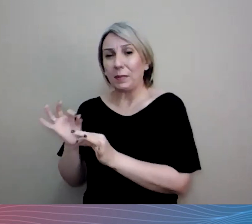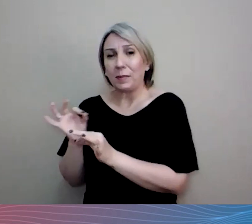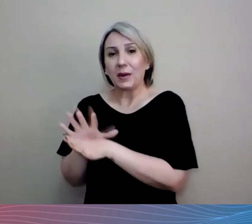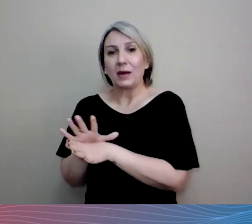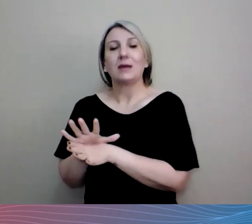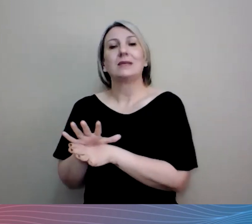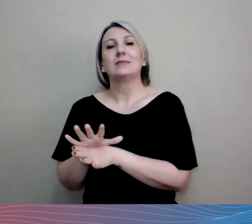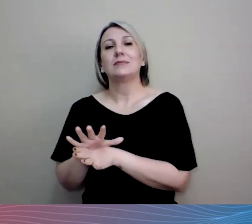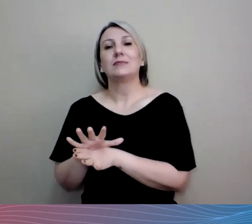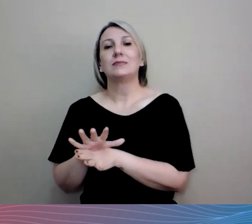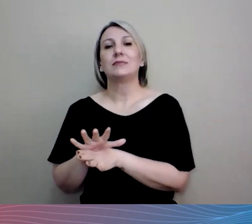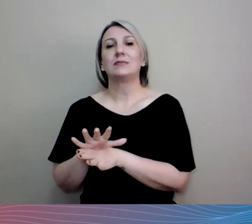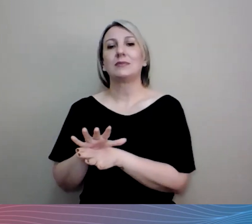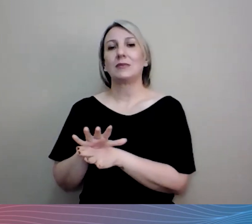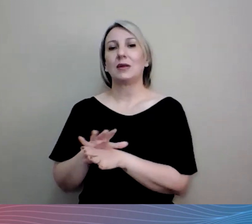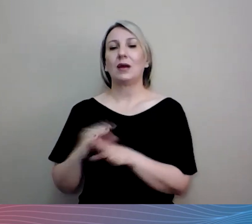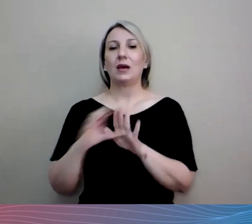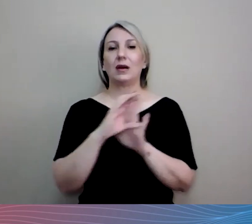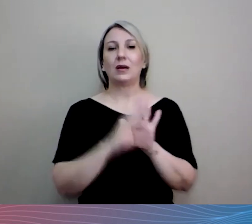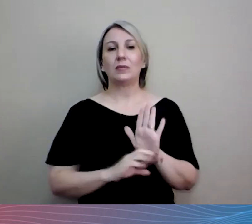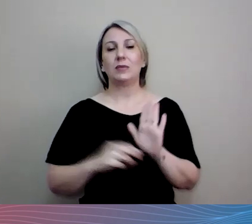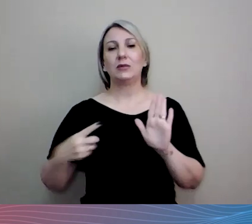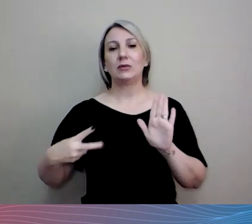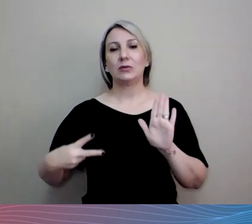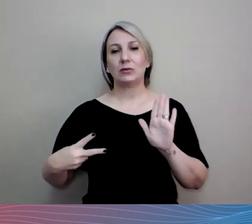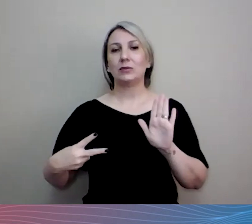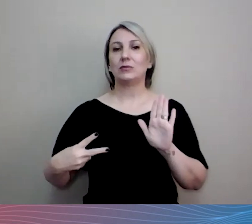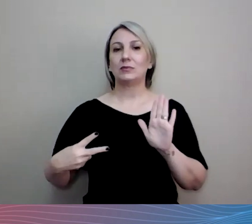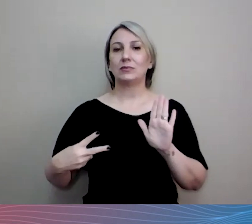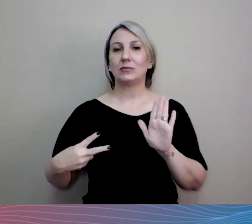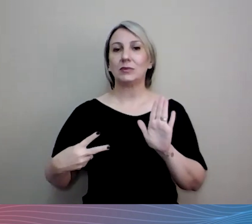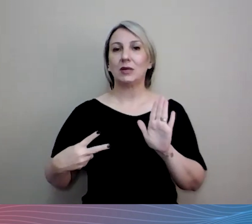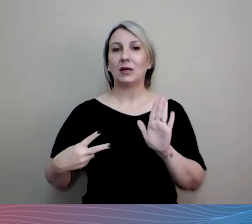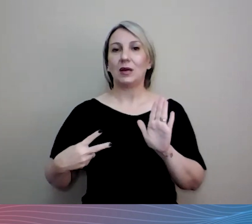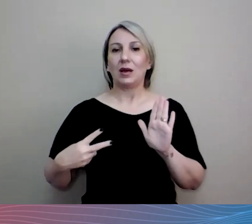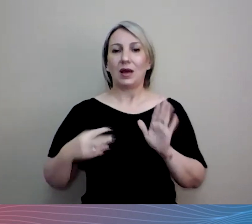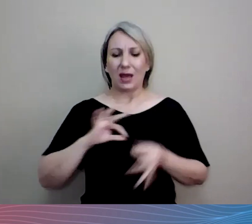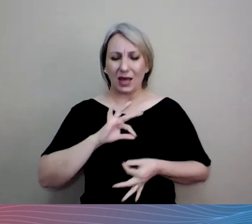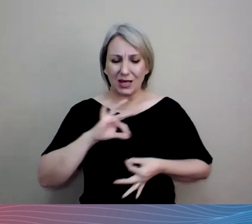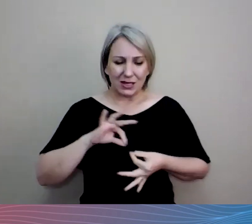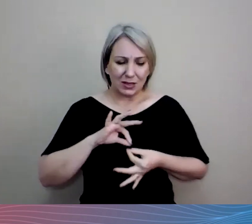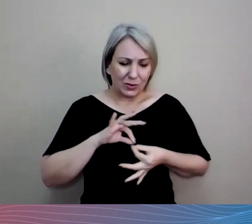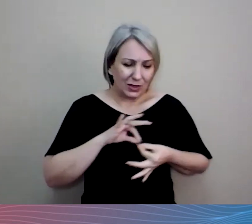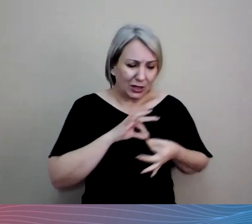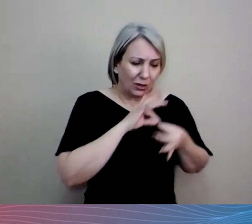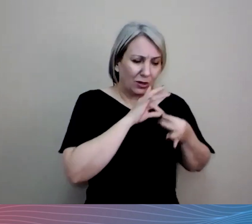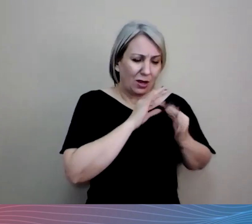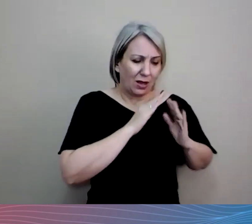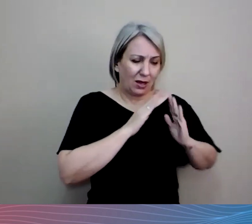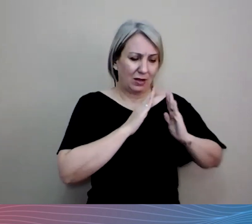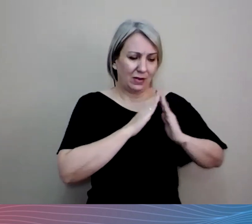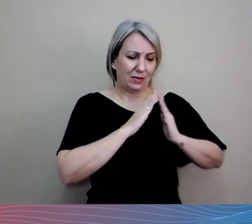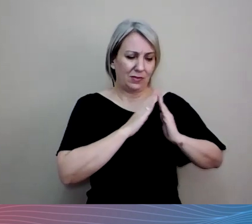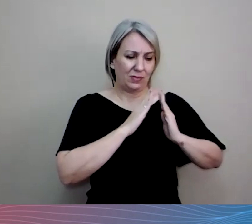a habitação de Deus no Espírito, que é a obra-prima, a nova criação, não é isso? E